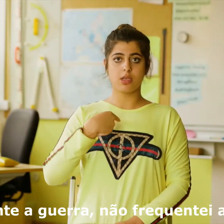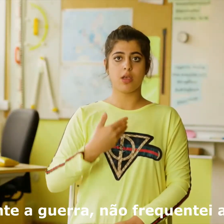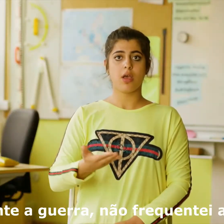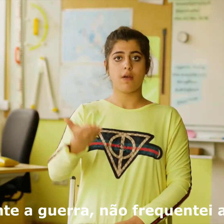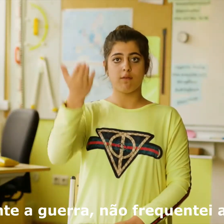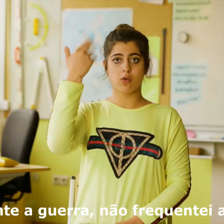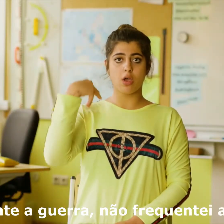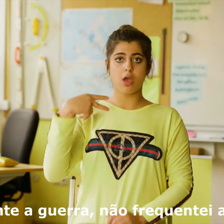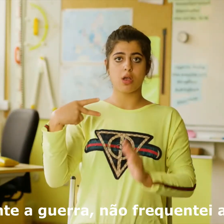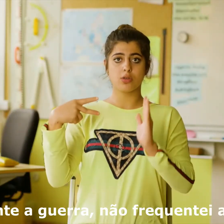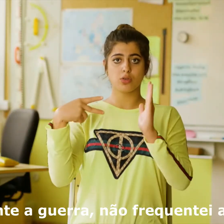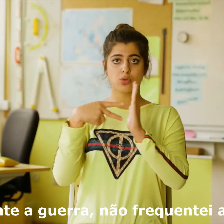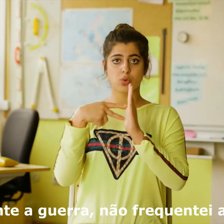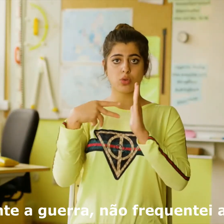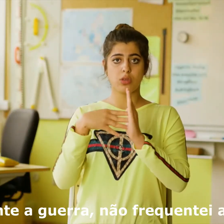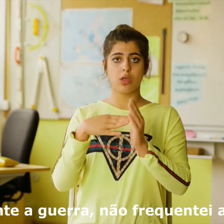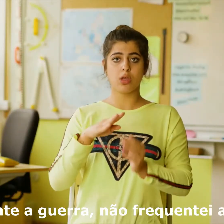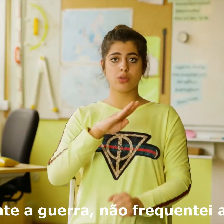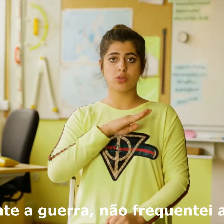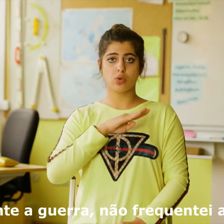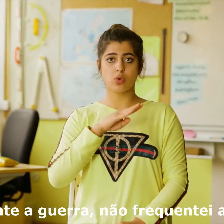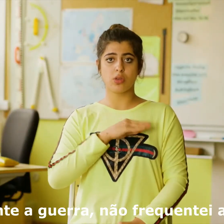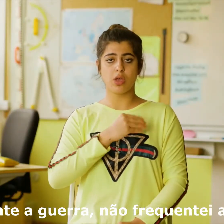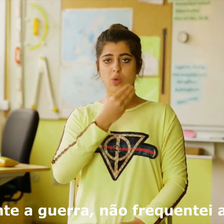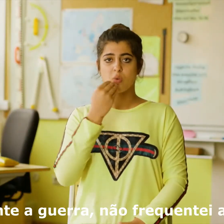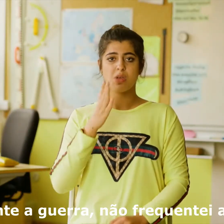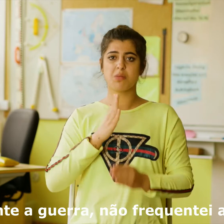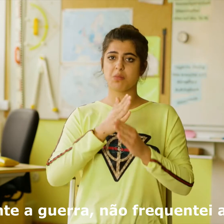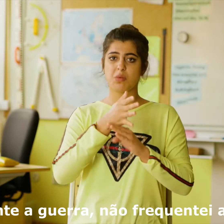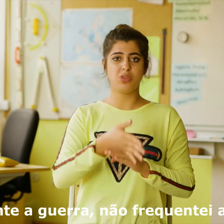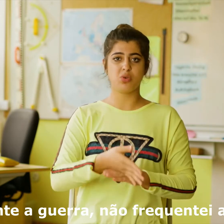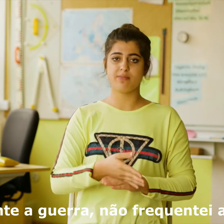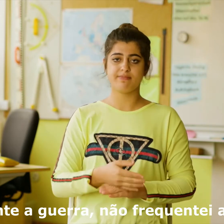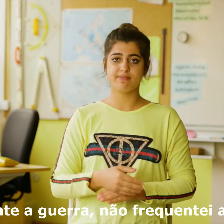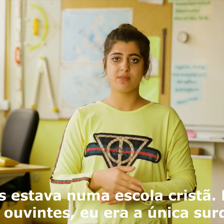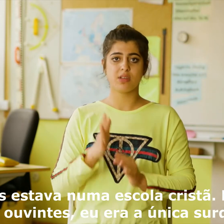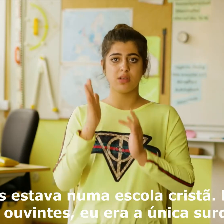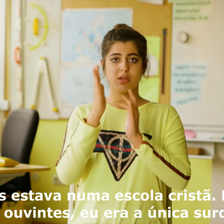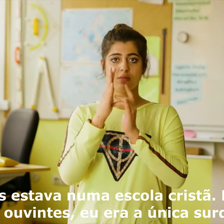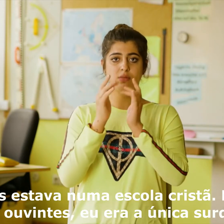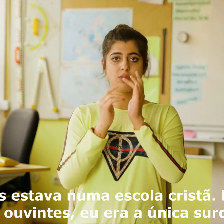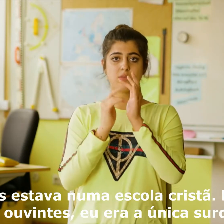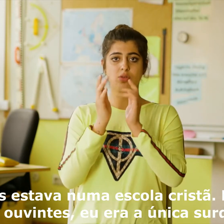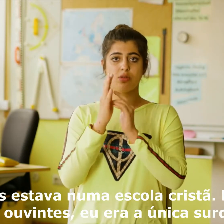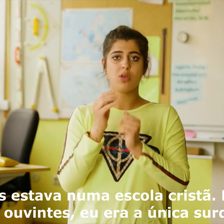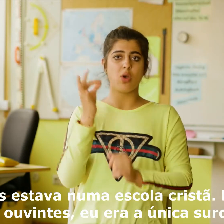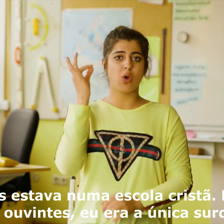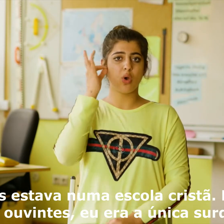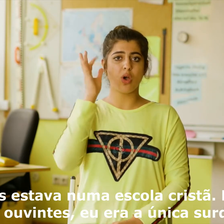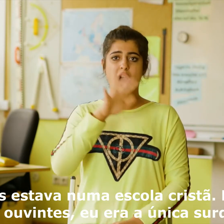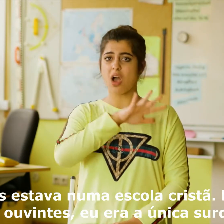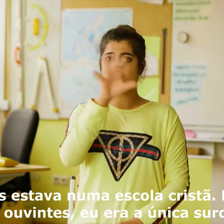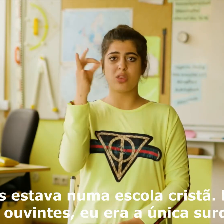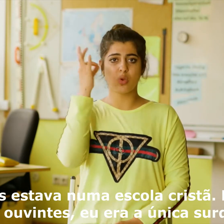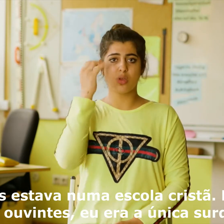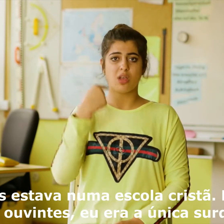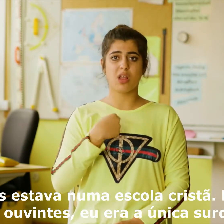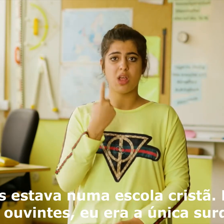Durante a guerra, eu não estive na escola. Assim, eu antes estava numa escola cristã, eram só ouvintes, eu era a